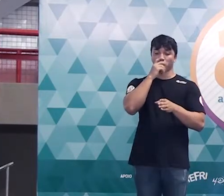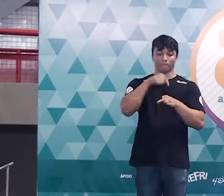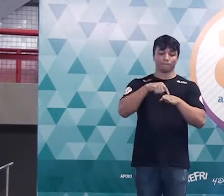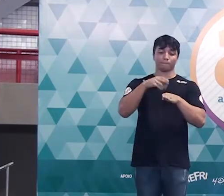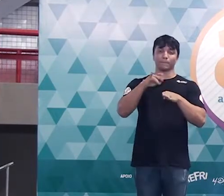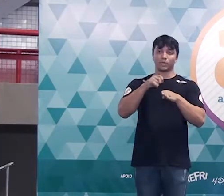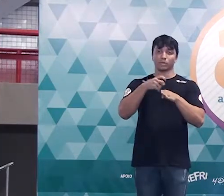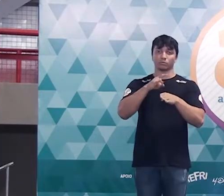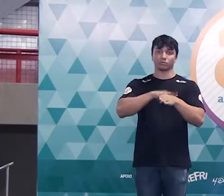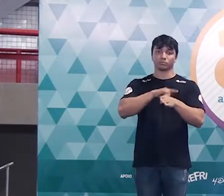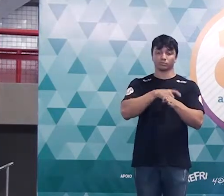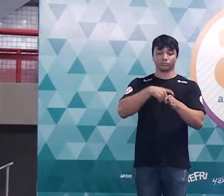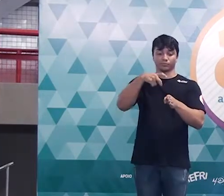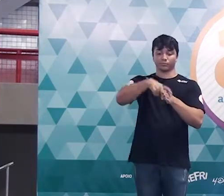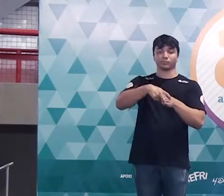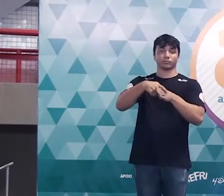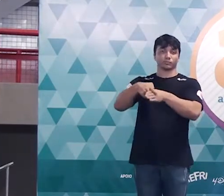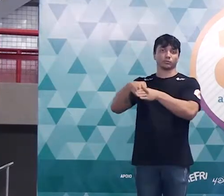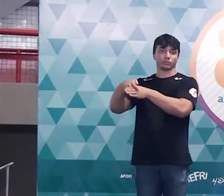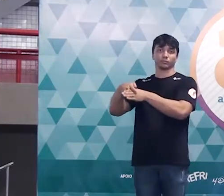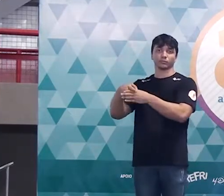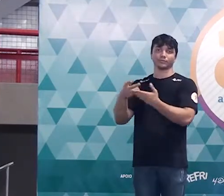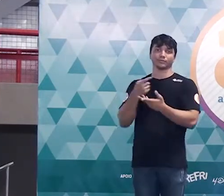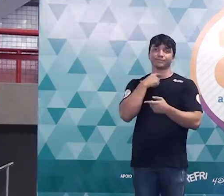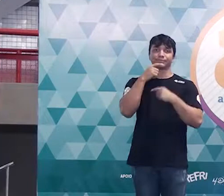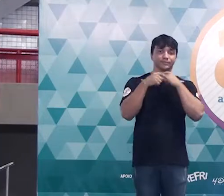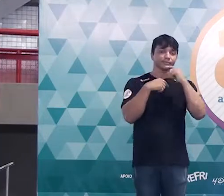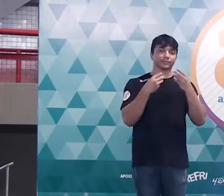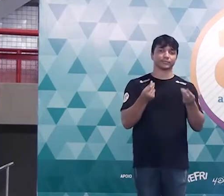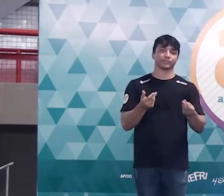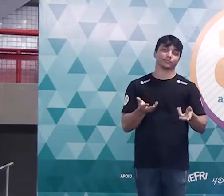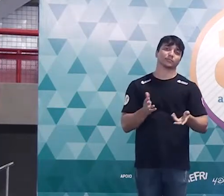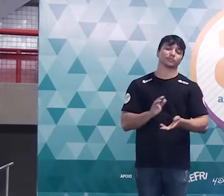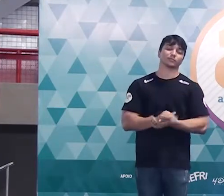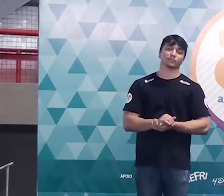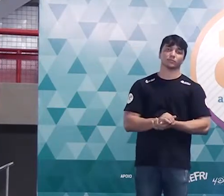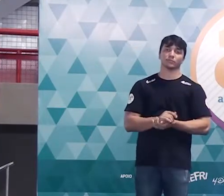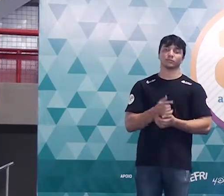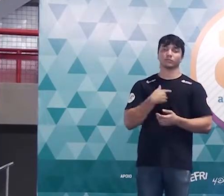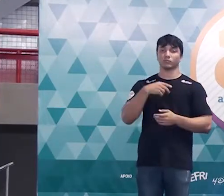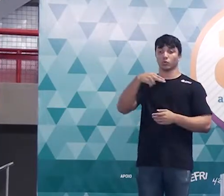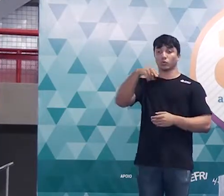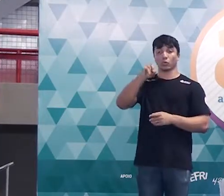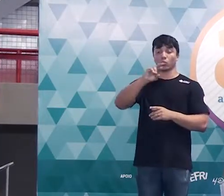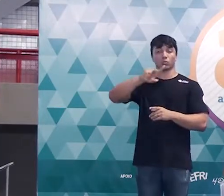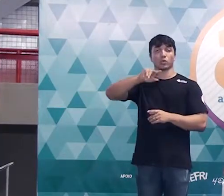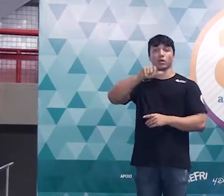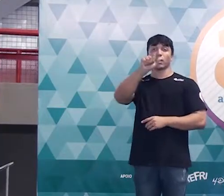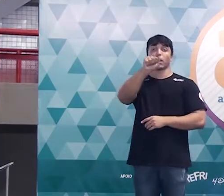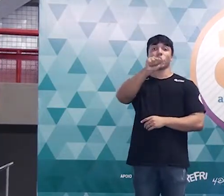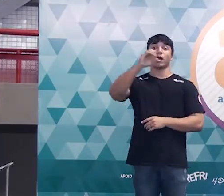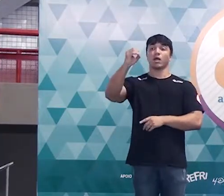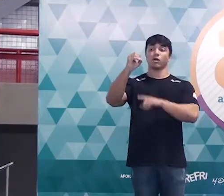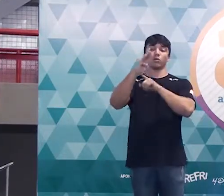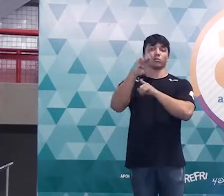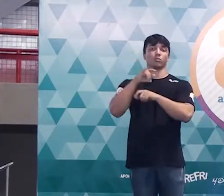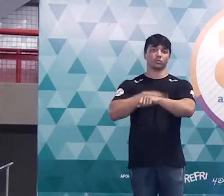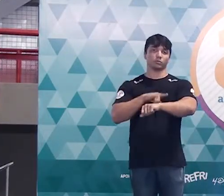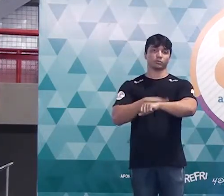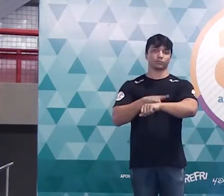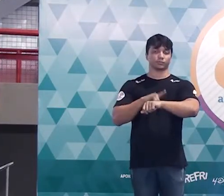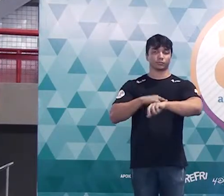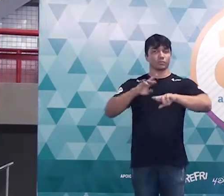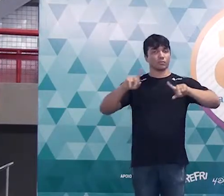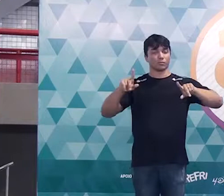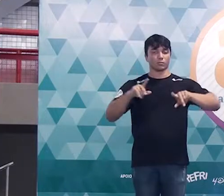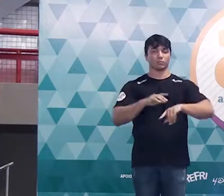montar no banheiro. Você vai em cima do banheiro, o banheiro andando e você também. Você não vai no banheiro, você vai